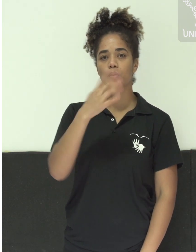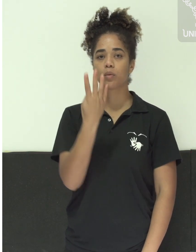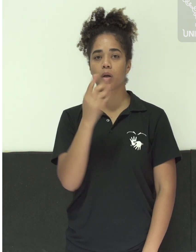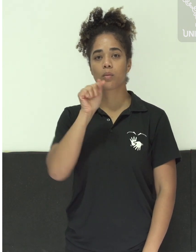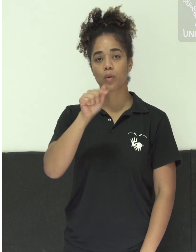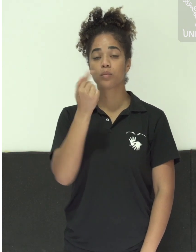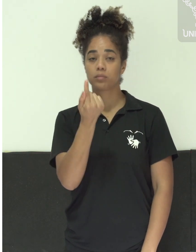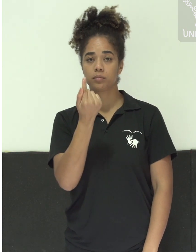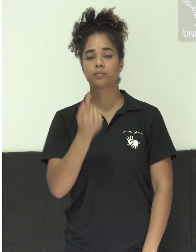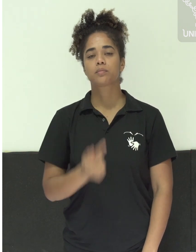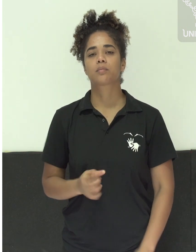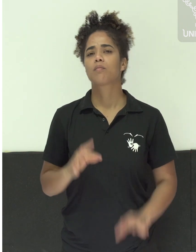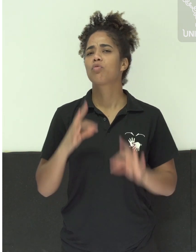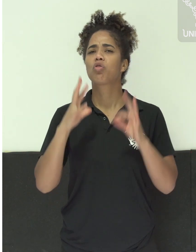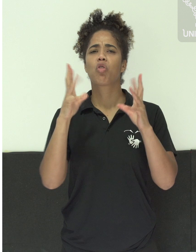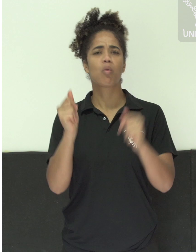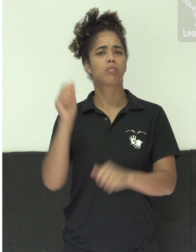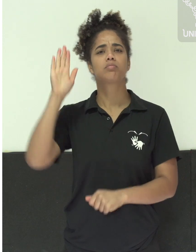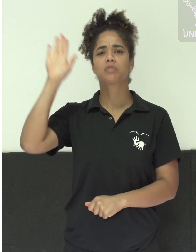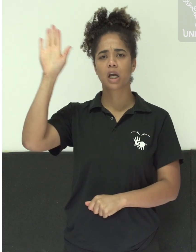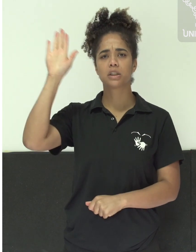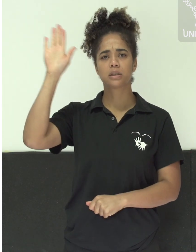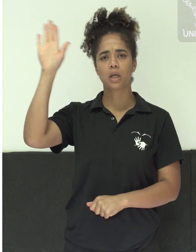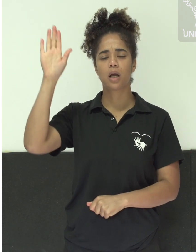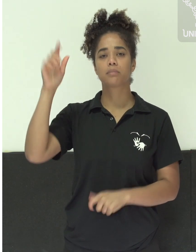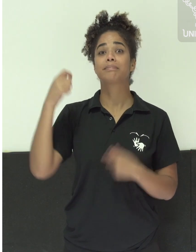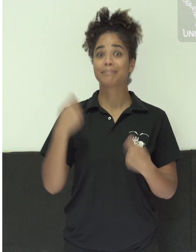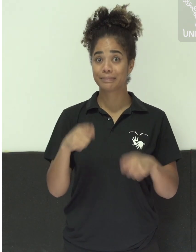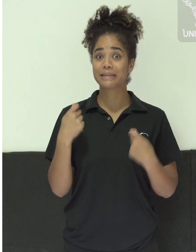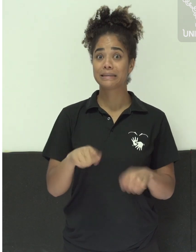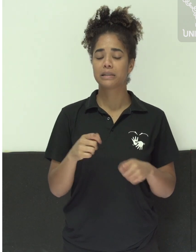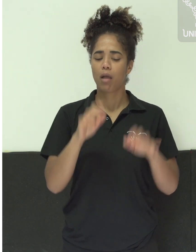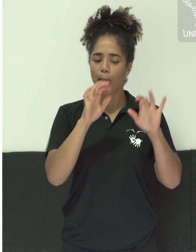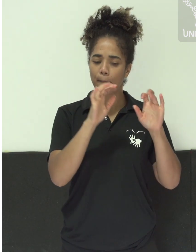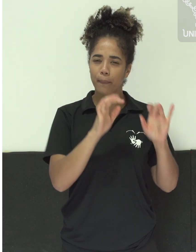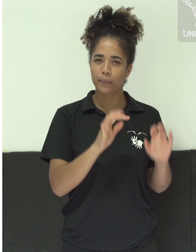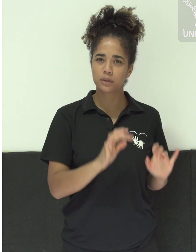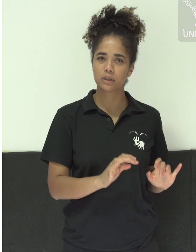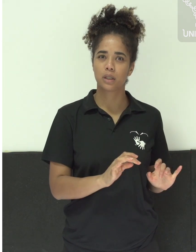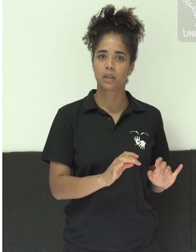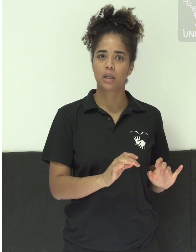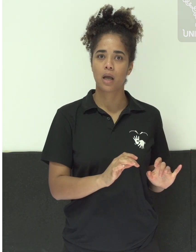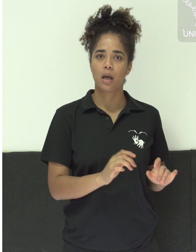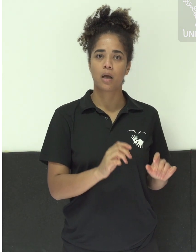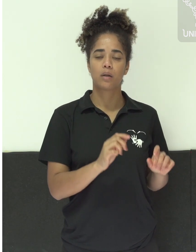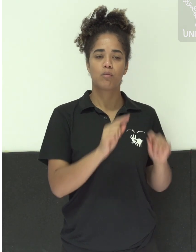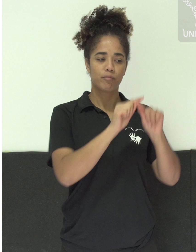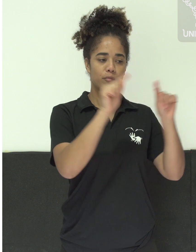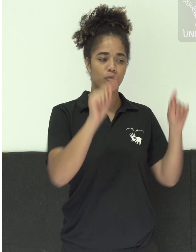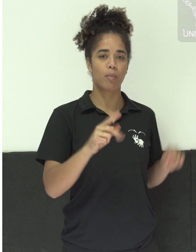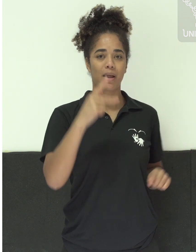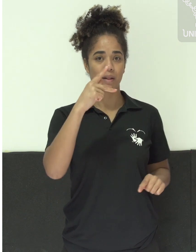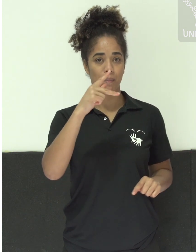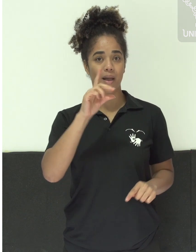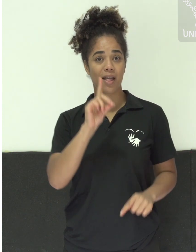7.3.4.1. Todos os candidatos deverão digitalizar em formato PDF e